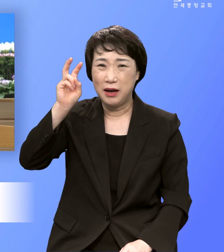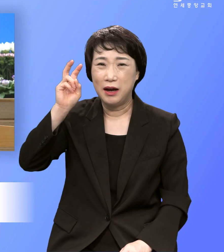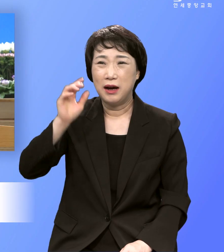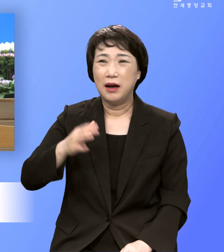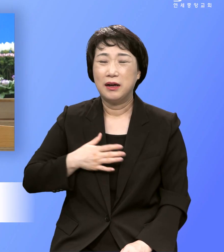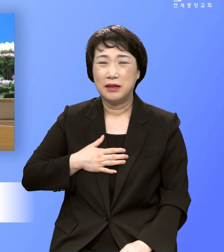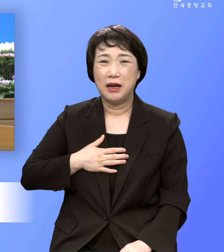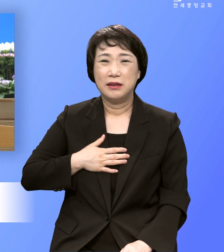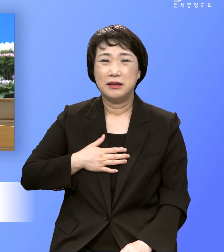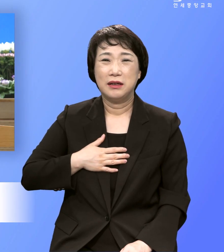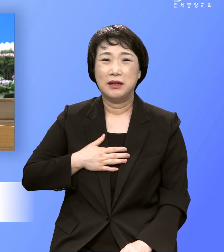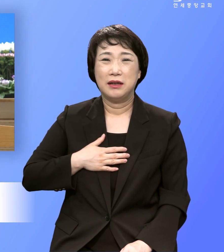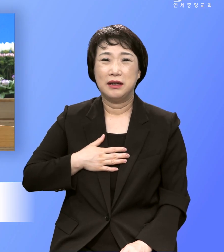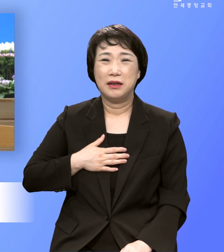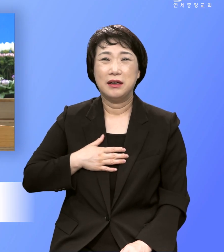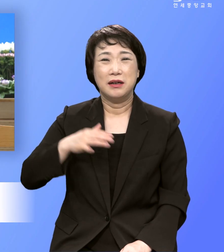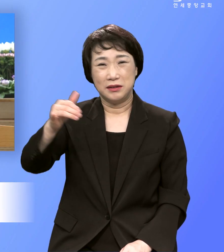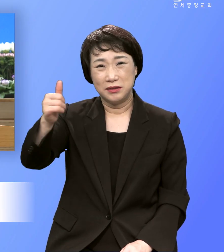호출합니다.